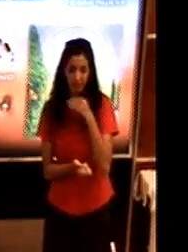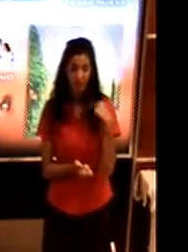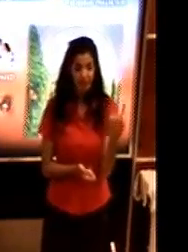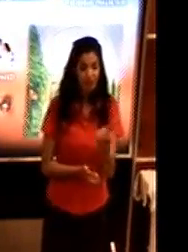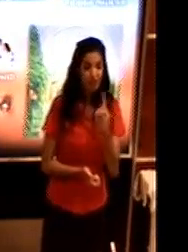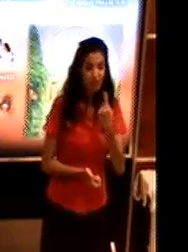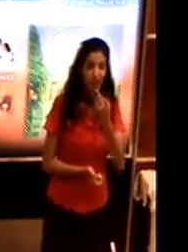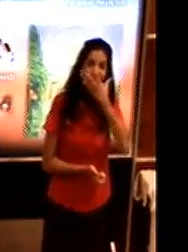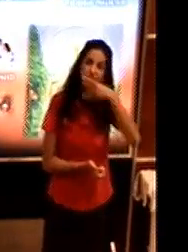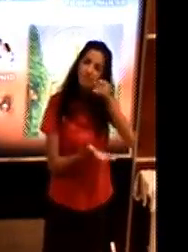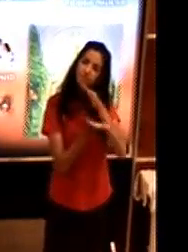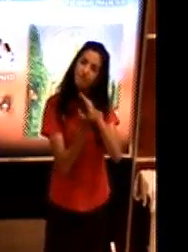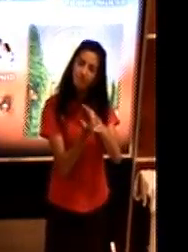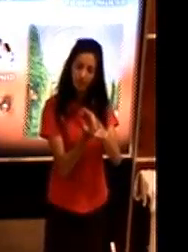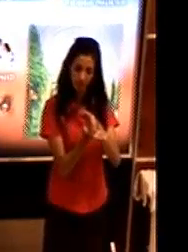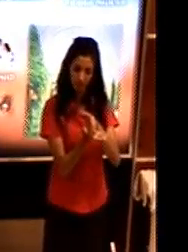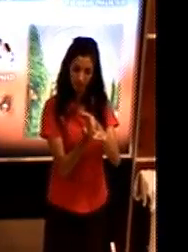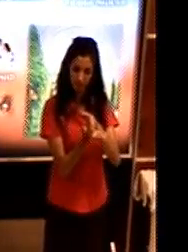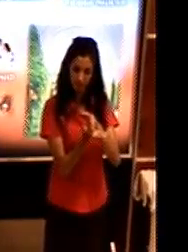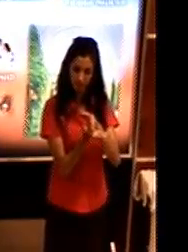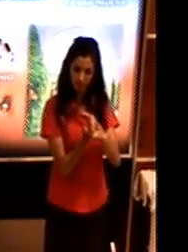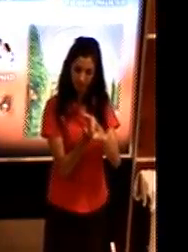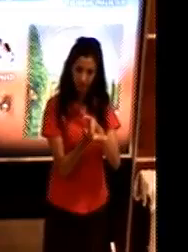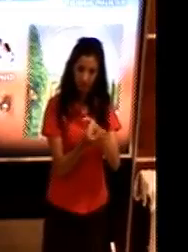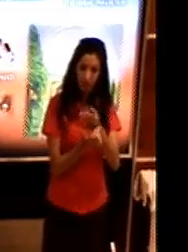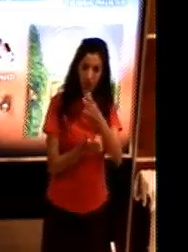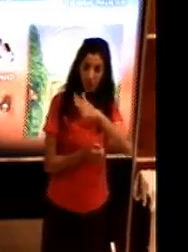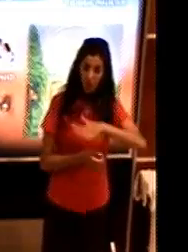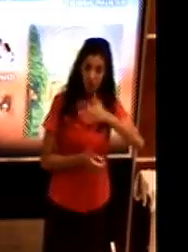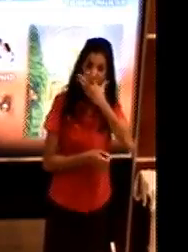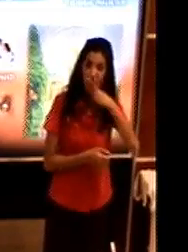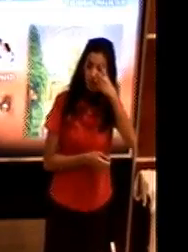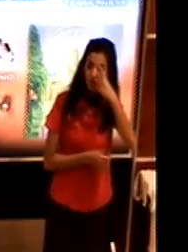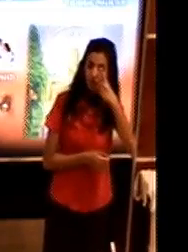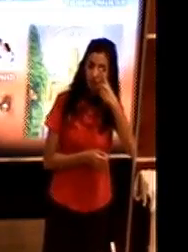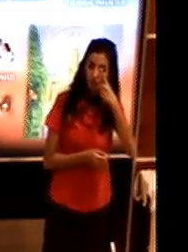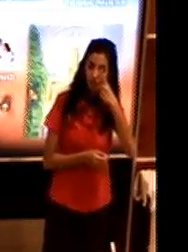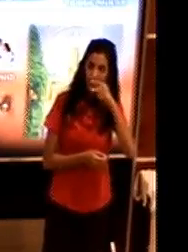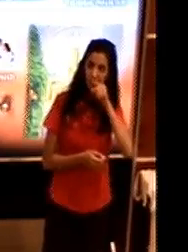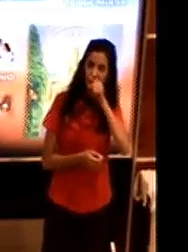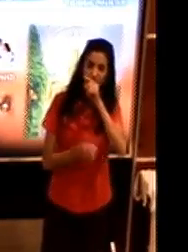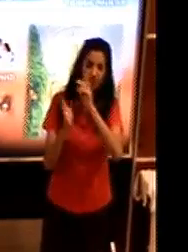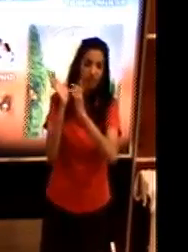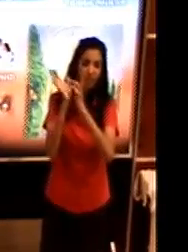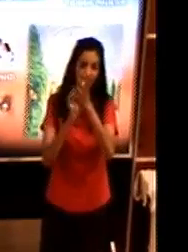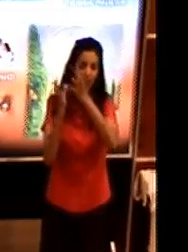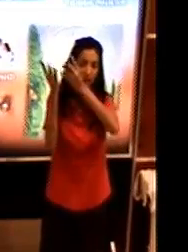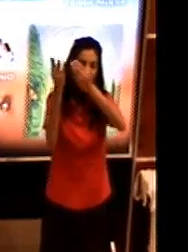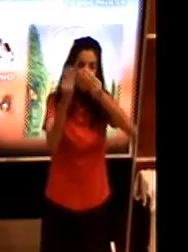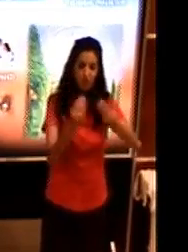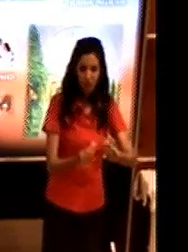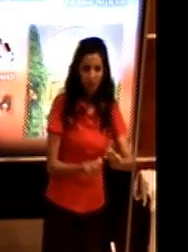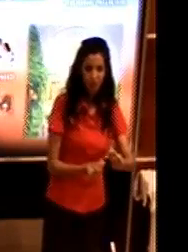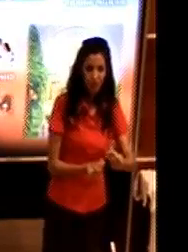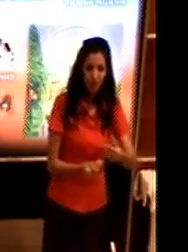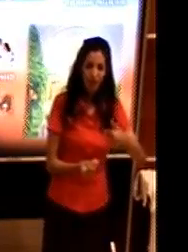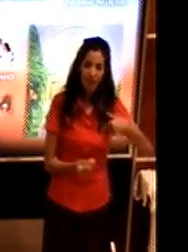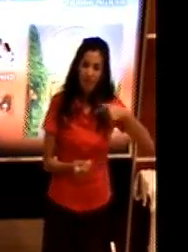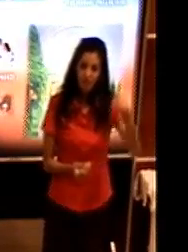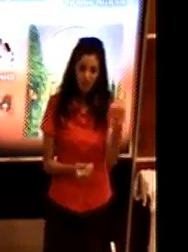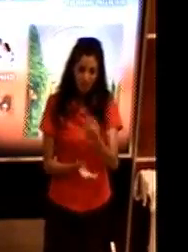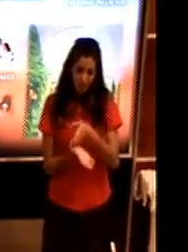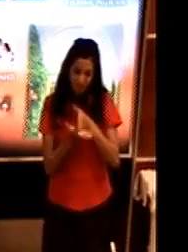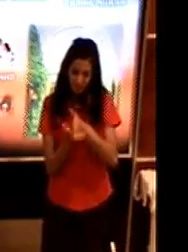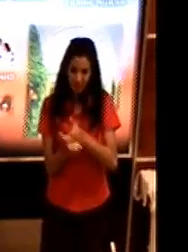Todopoderoso, hermanos, el pueblo de Dios dice Cristo, y por la gracia de Cristo yo estoy dentro de las filas del pueblo de